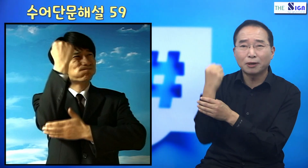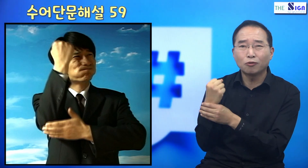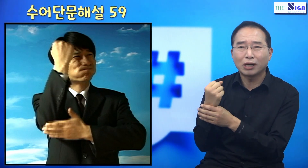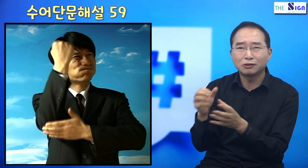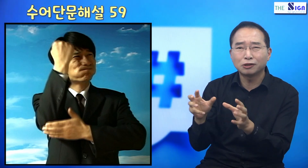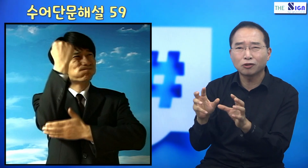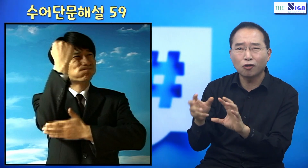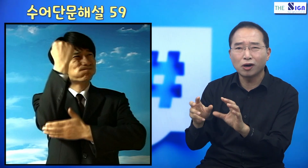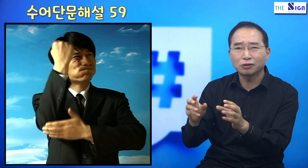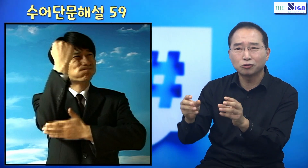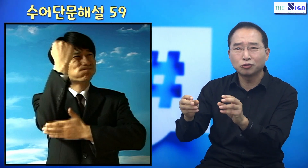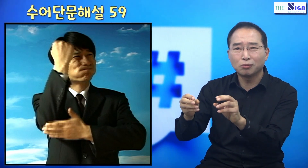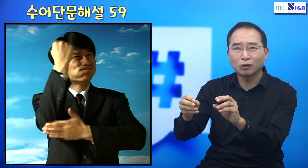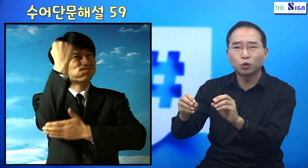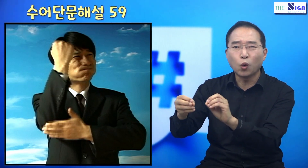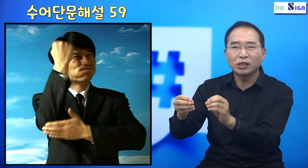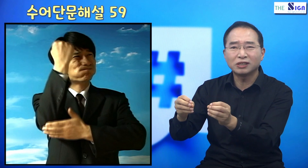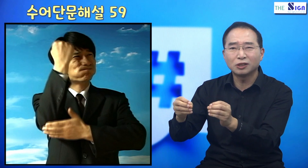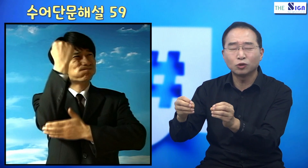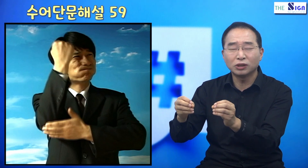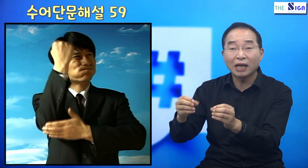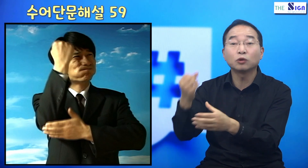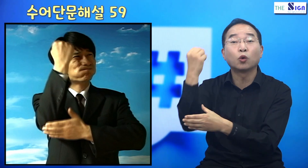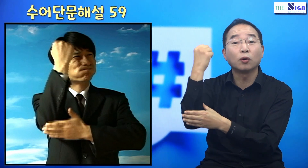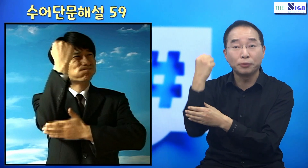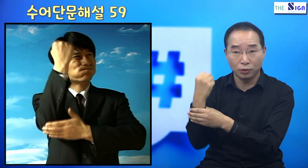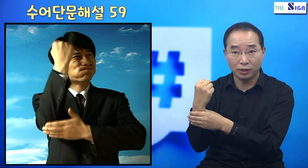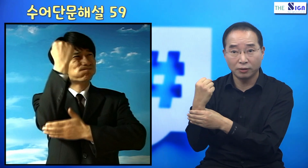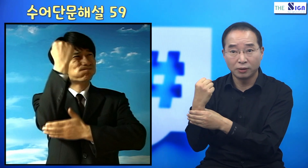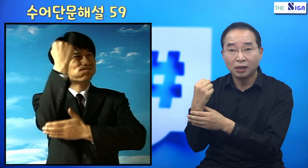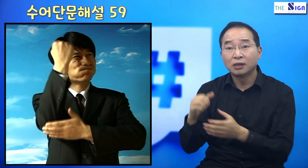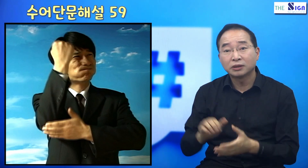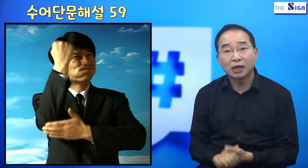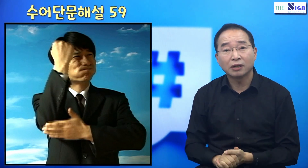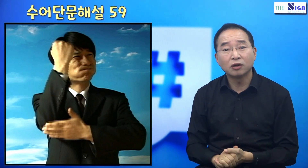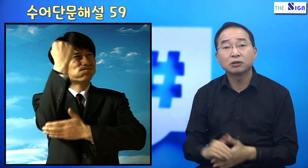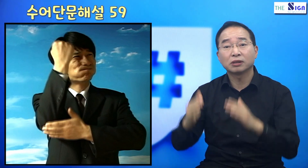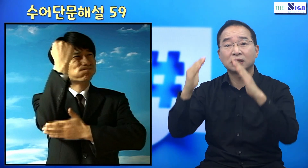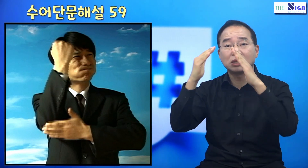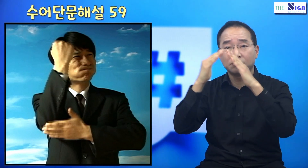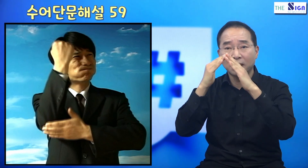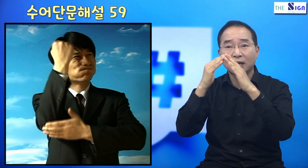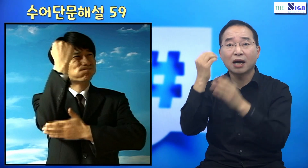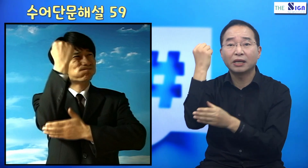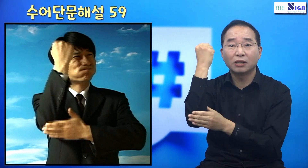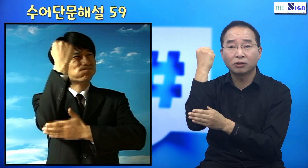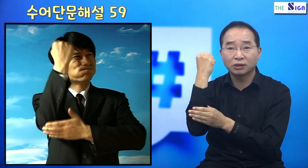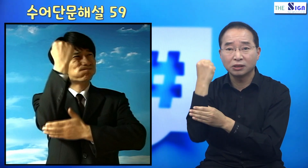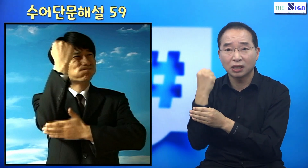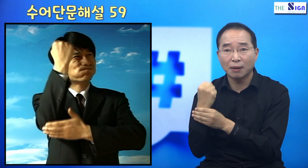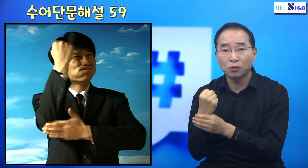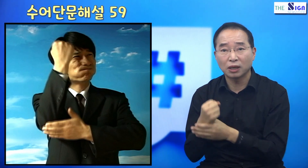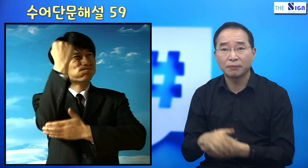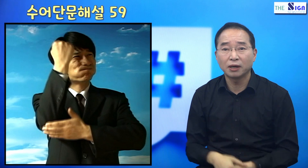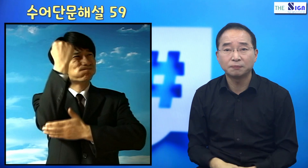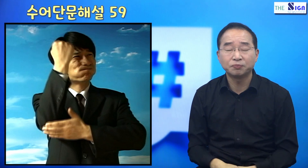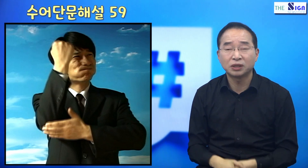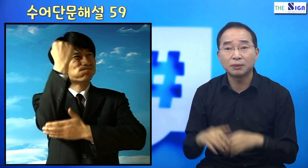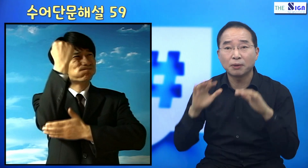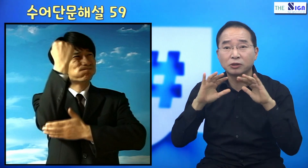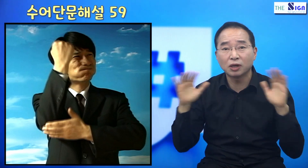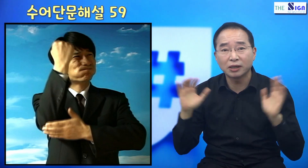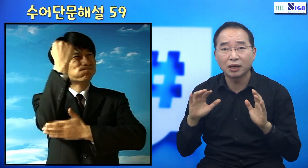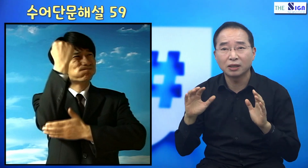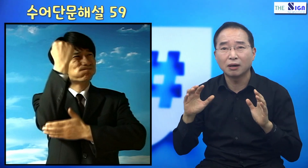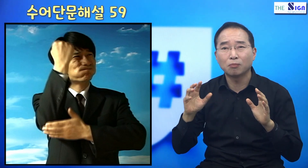이거 하면은 완전히 썩어가지고 막 녹이 슬고 한 그런 표현이에요. 자, 여기서 집에다가 이거 쓰니까 뭐냐면